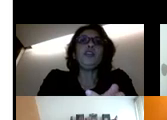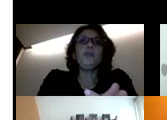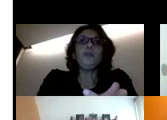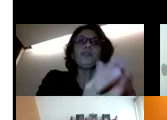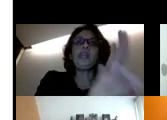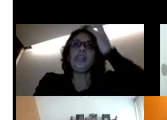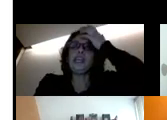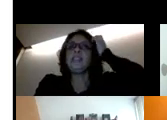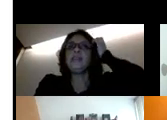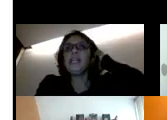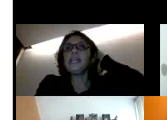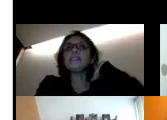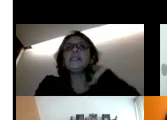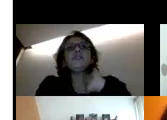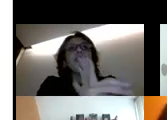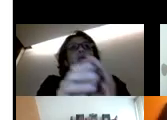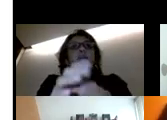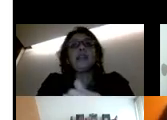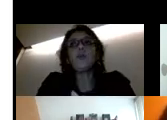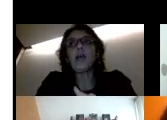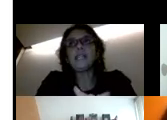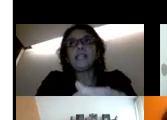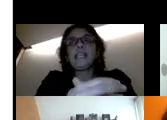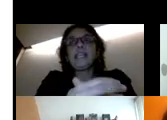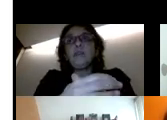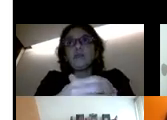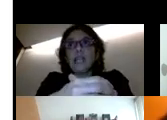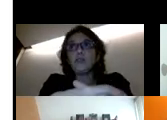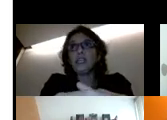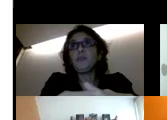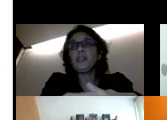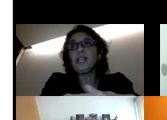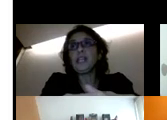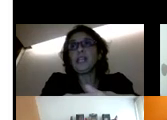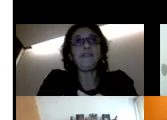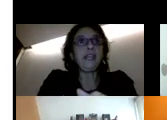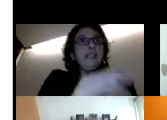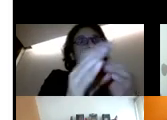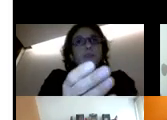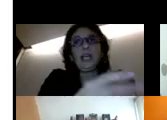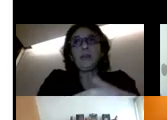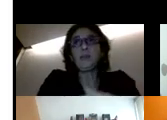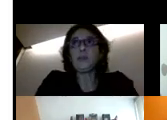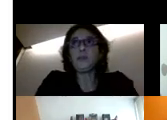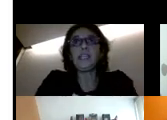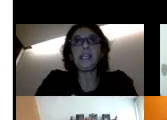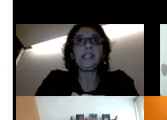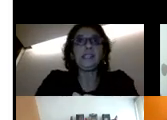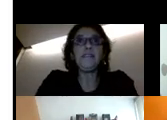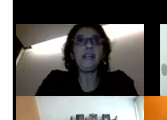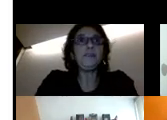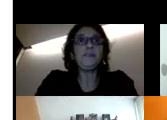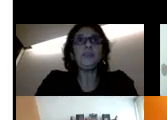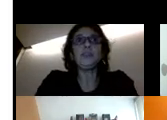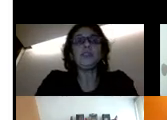En el corpus hicimos el ejercicio de buscar qué cláusulas o qué tipo de cláusulas habían, y es como las que mostramos aquí en